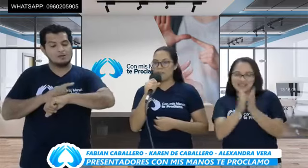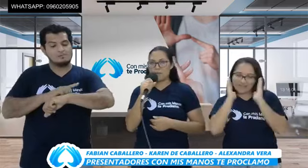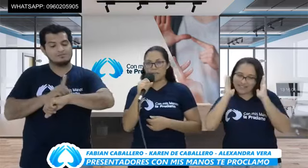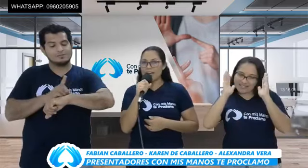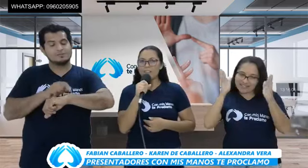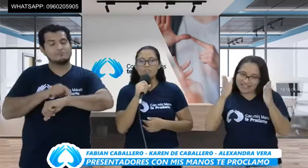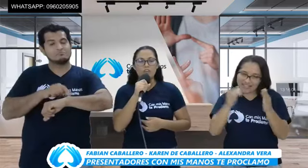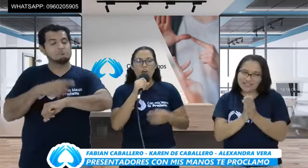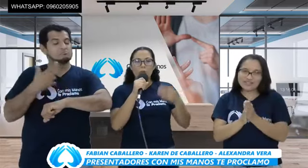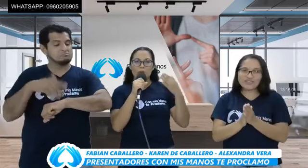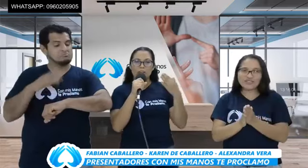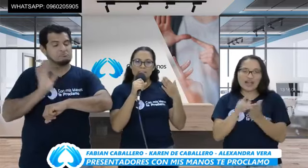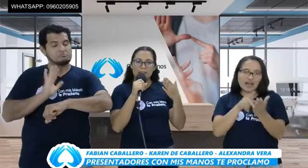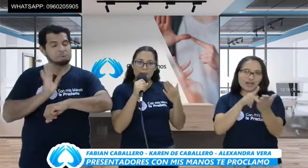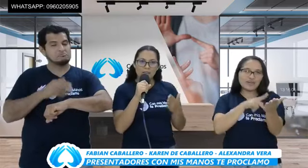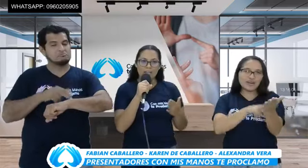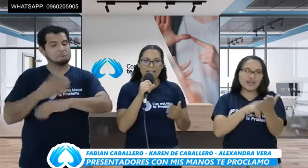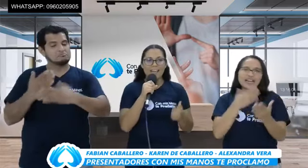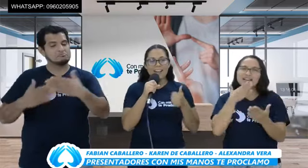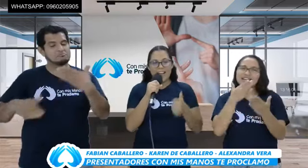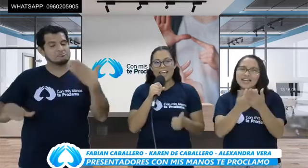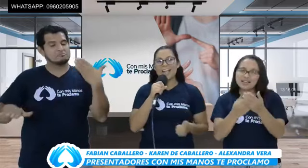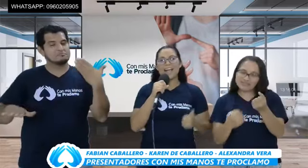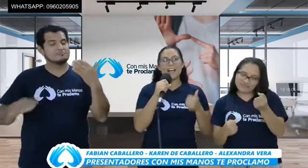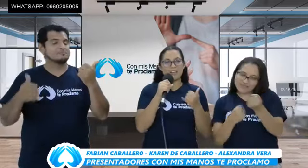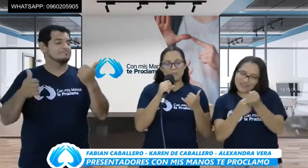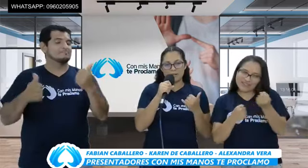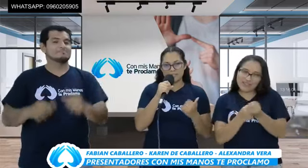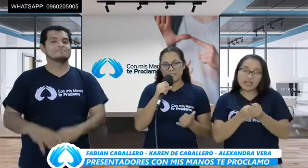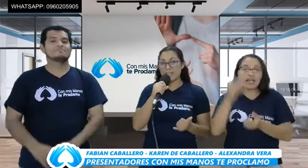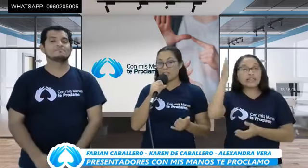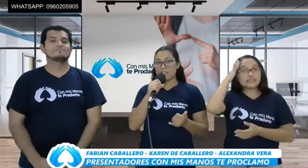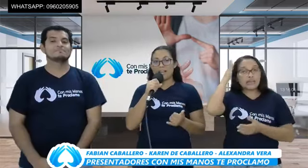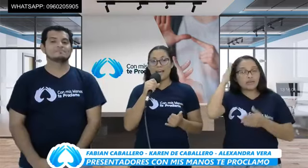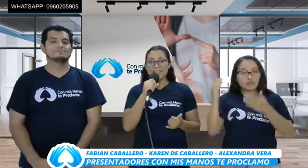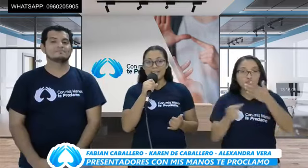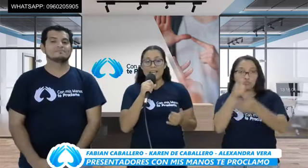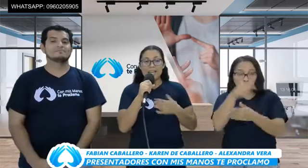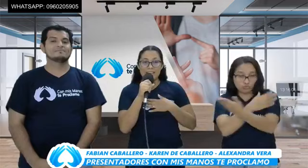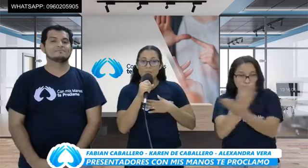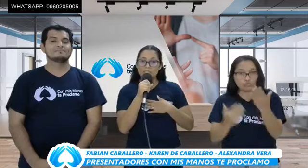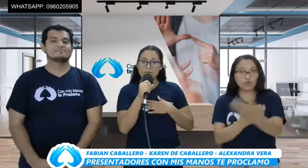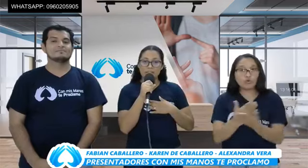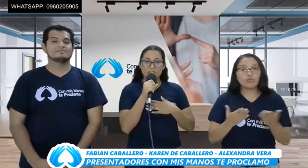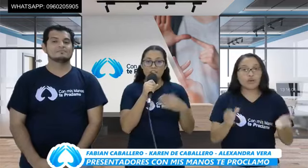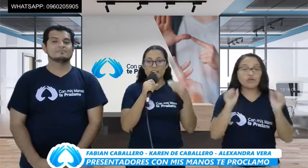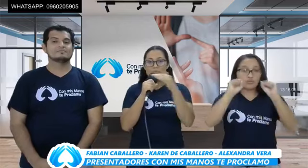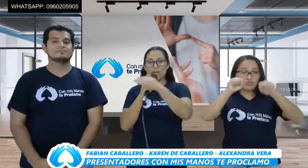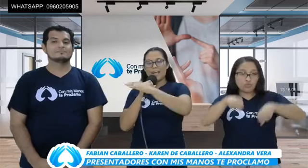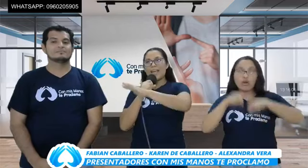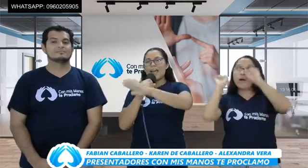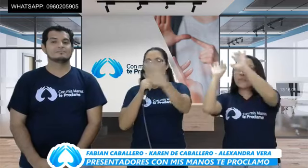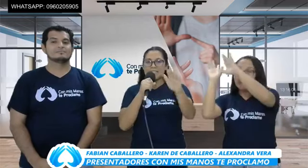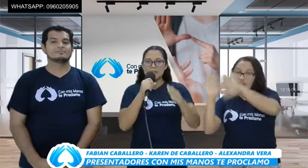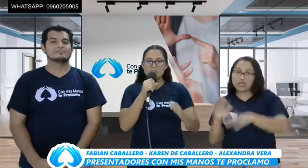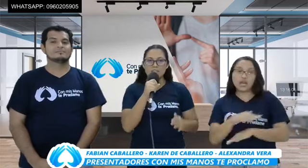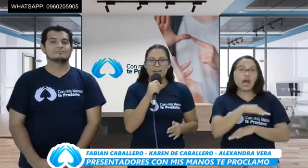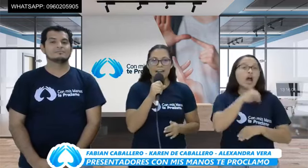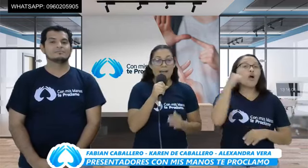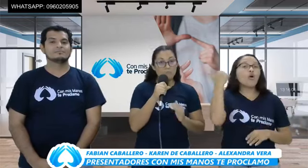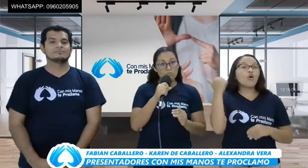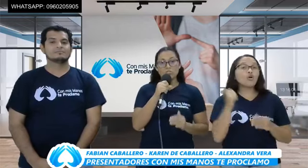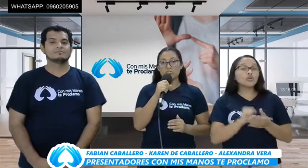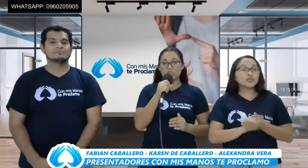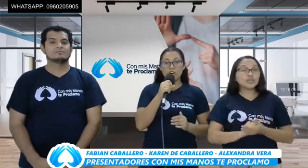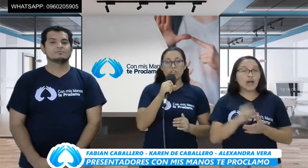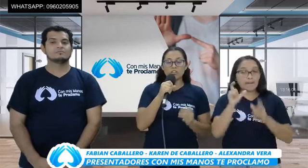gracias por apoyarnos. Sabemos que cada like, cada compartida que ustedes hacen es de mucha bendición y sabemos que hacemos